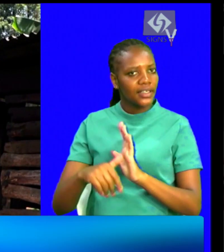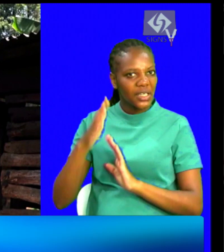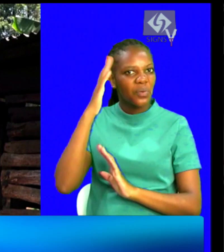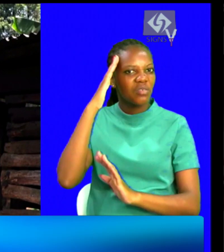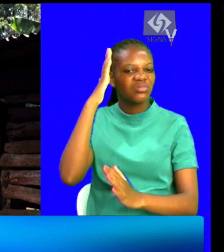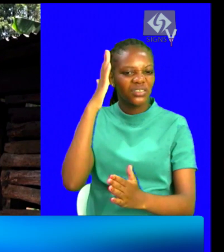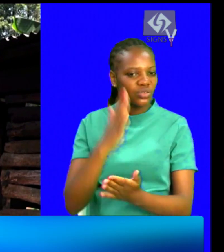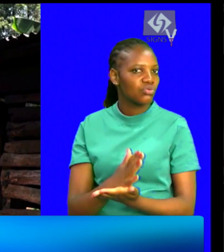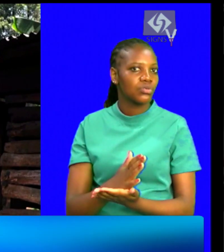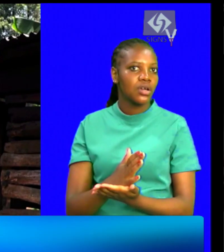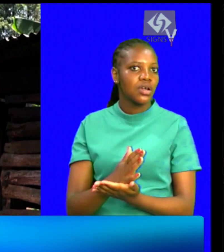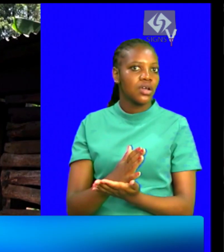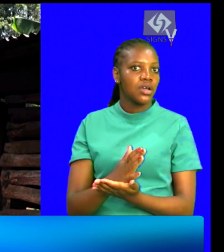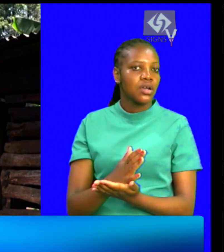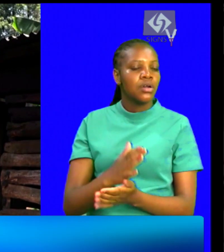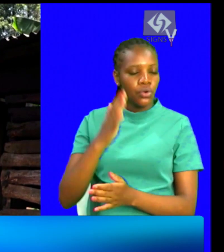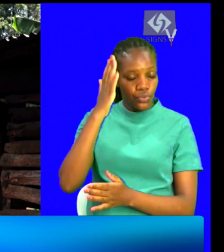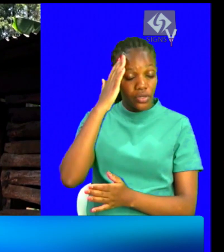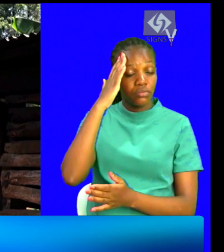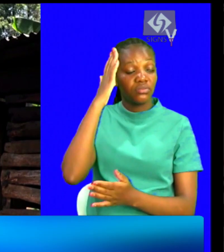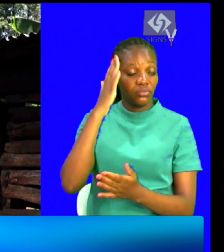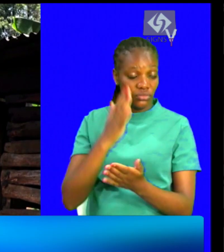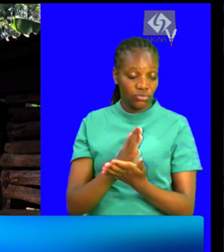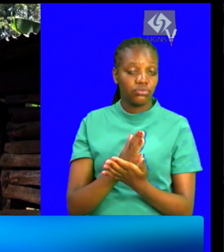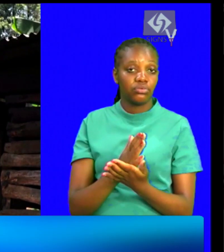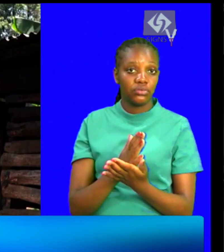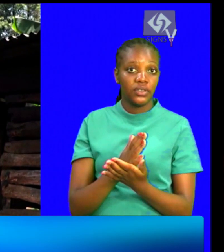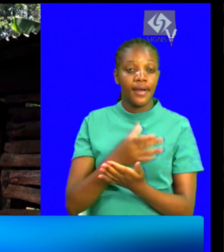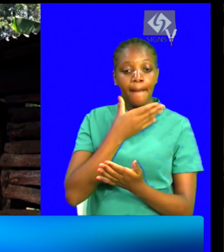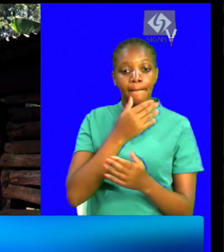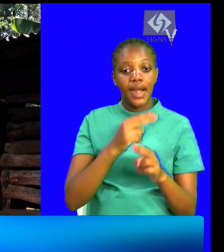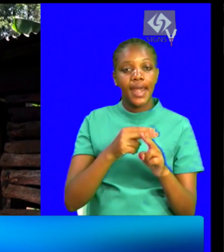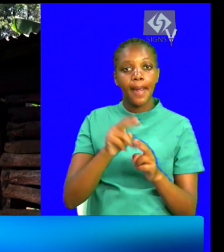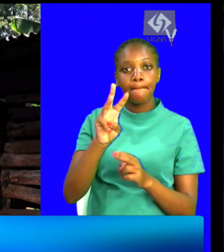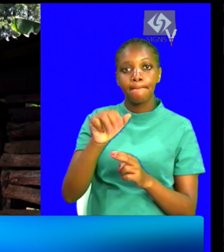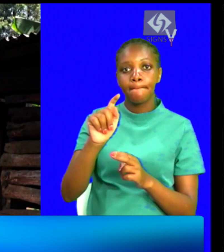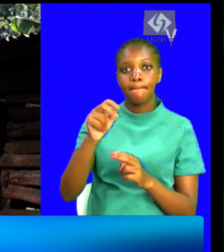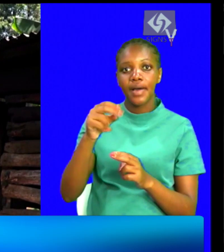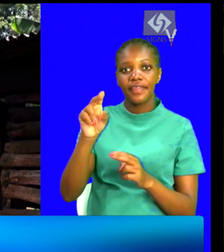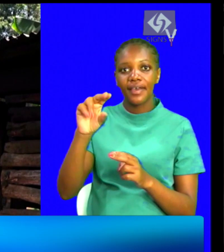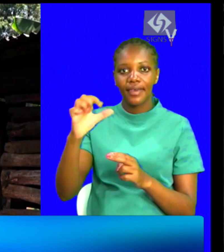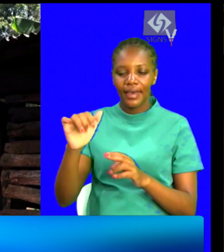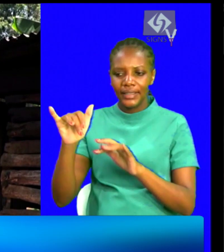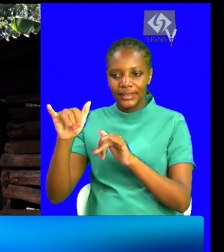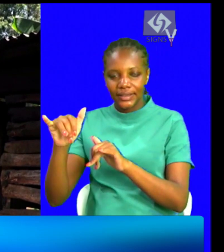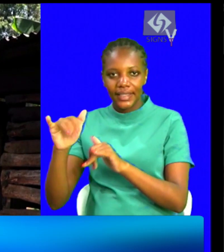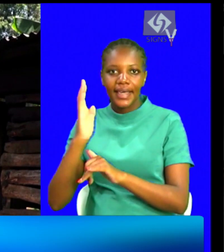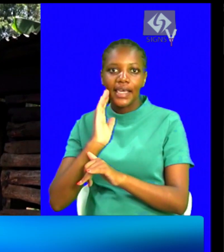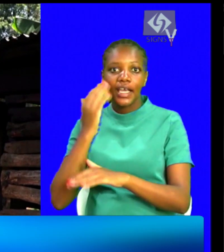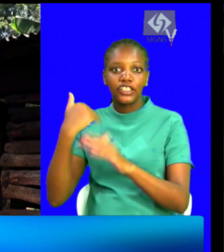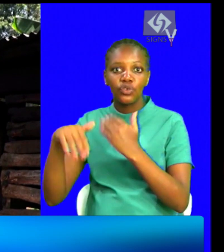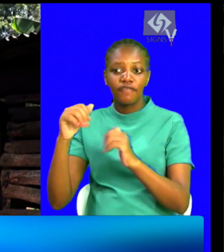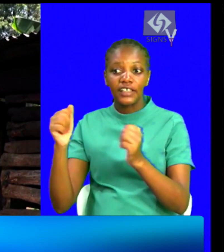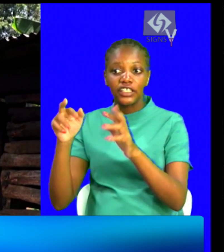wakafuatilia na tukakuja kujua ni ukweli. Wakati walikuja hapa tukajua ya kwamba mzee Madhenge amekaa pale